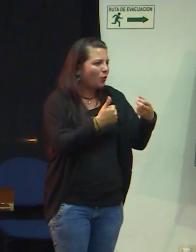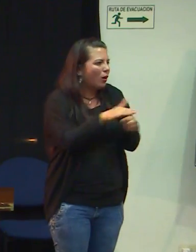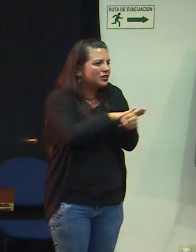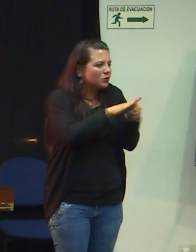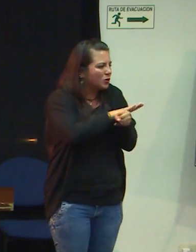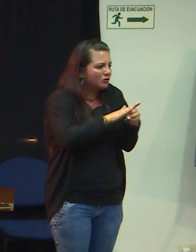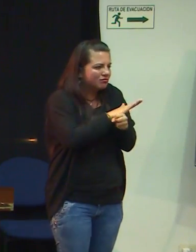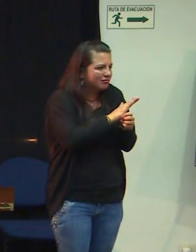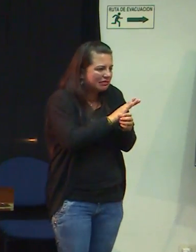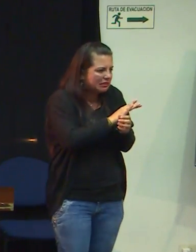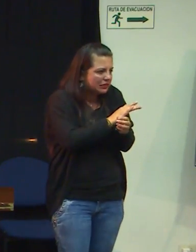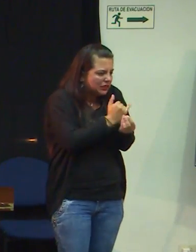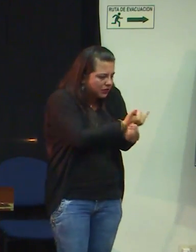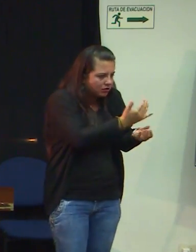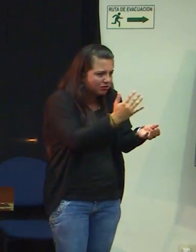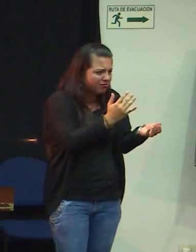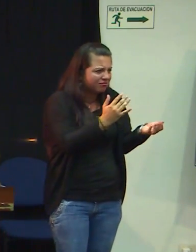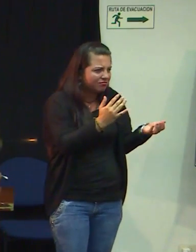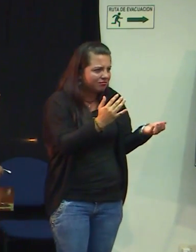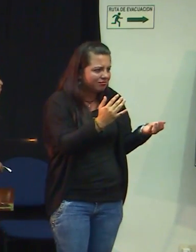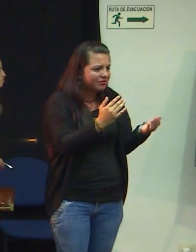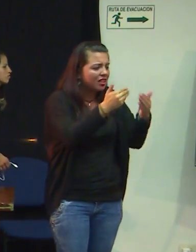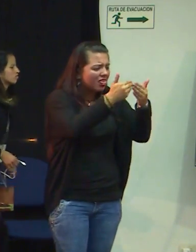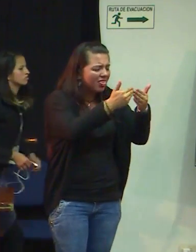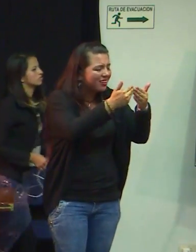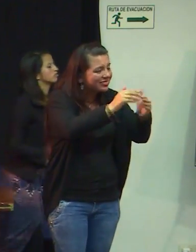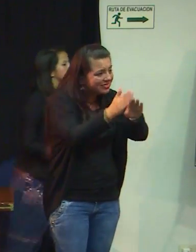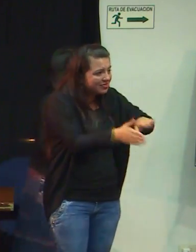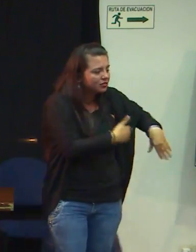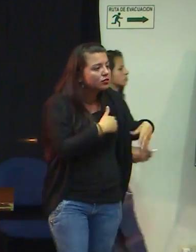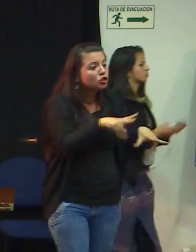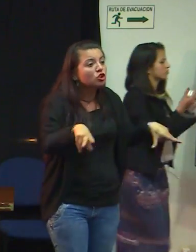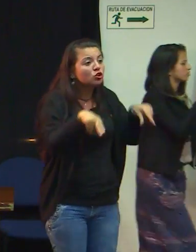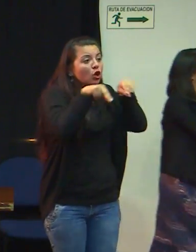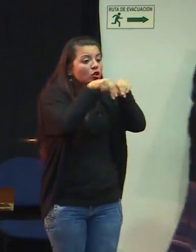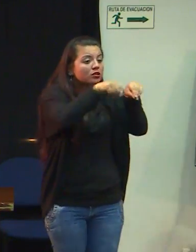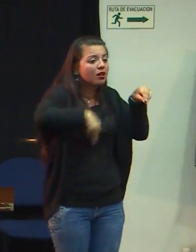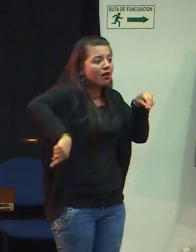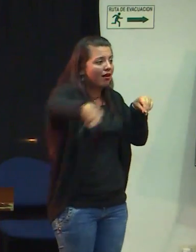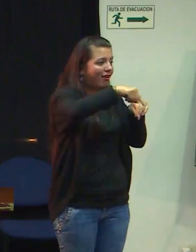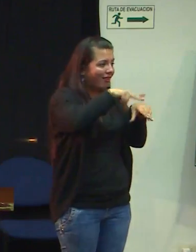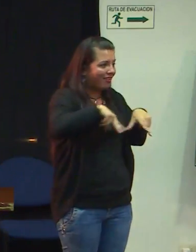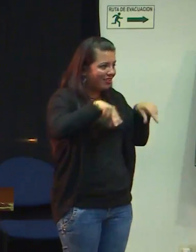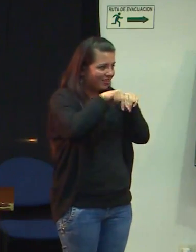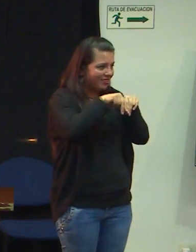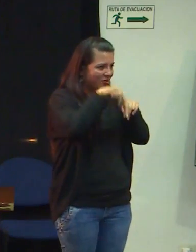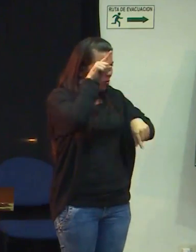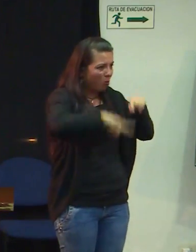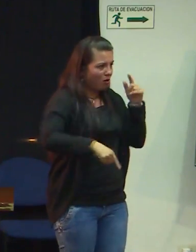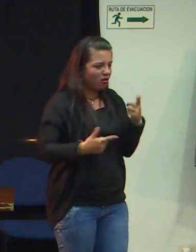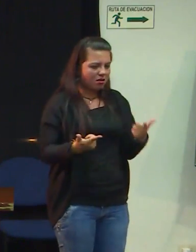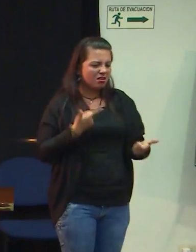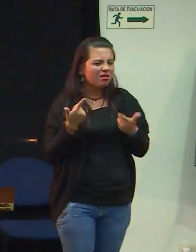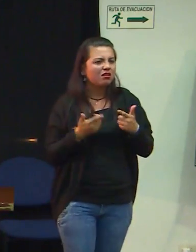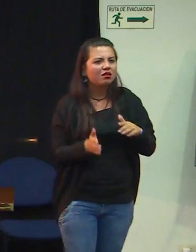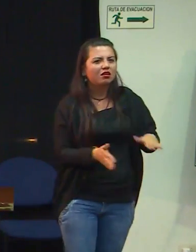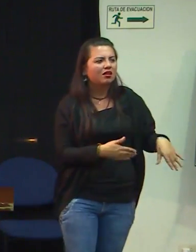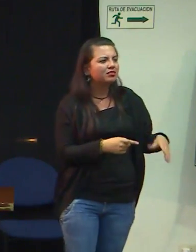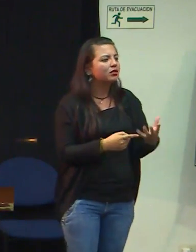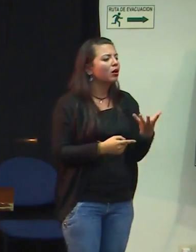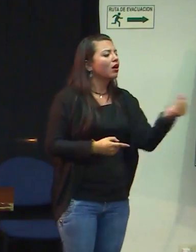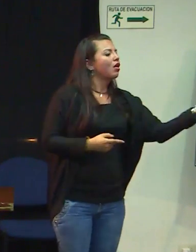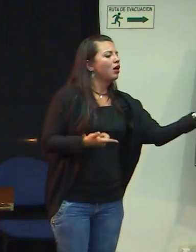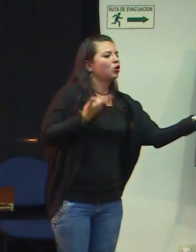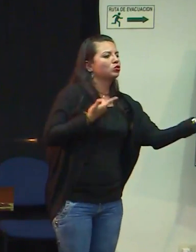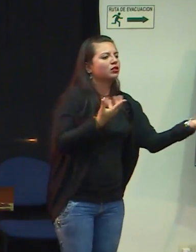condición puntual, más allá somos sociedad, ¿sí? Y no podemos dejar de lado luchas por cada una de las